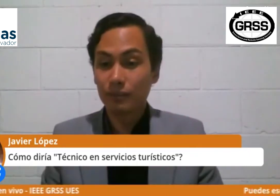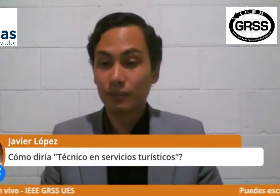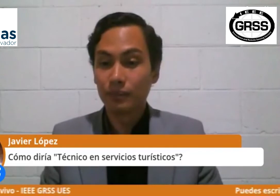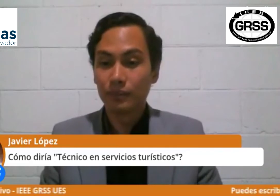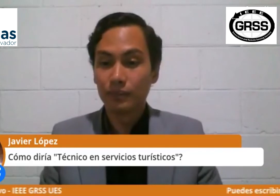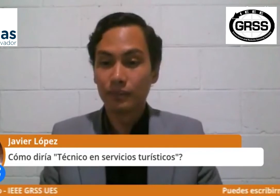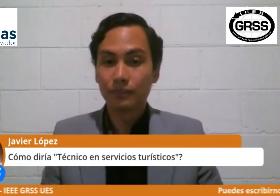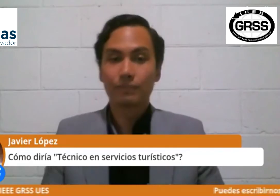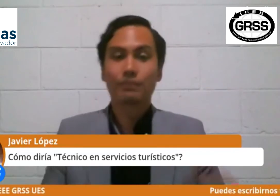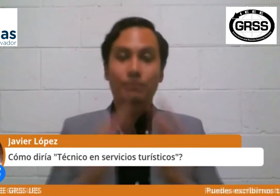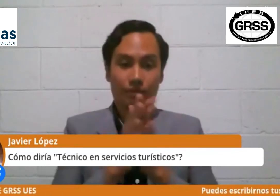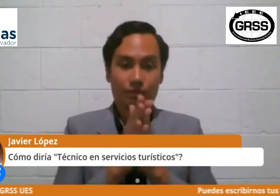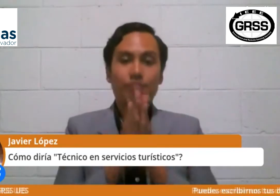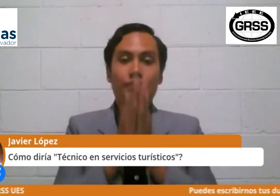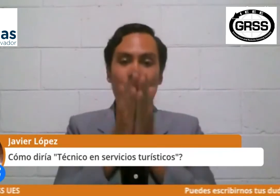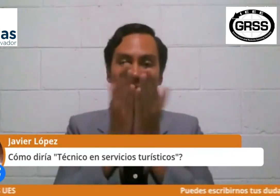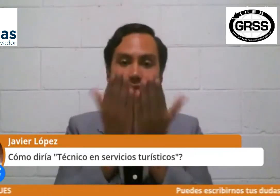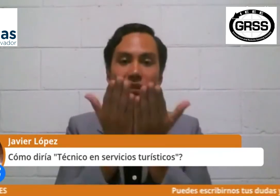digo,